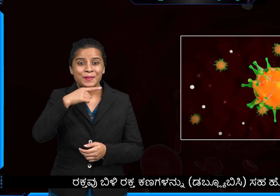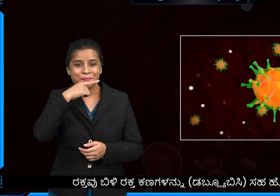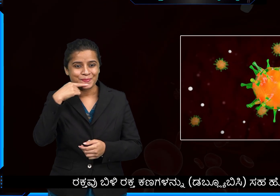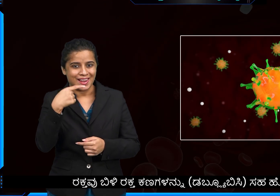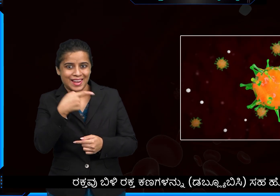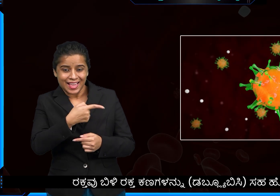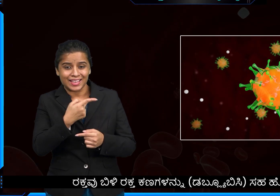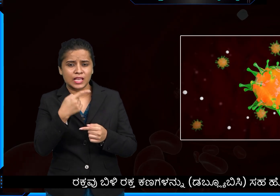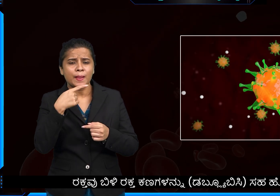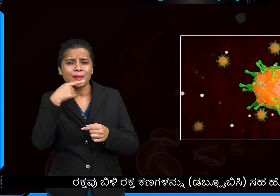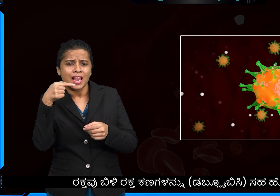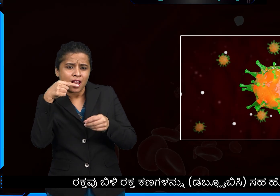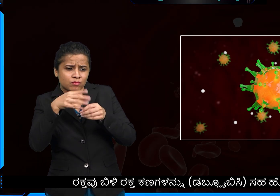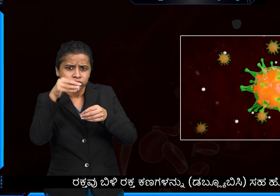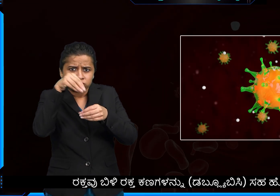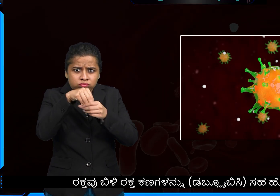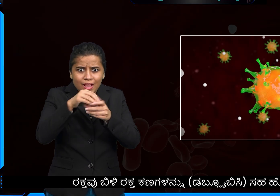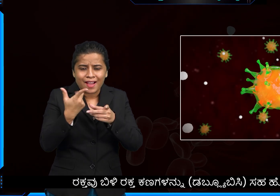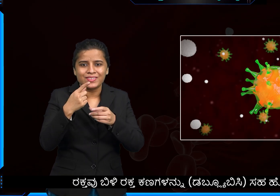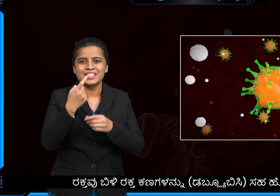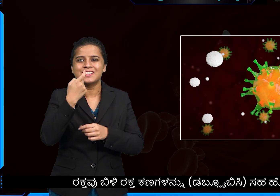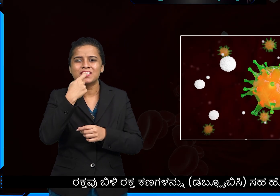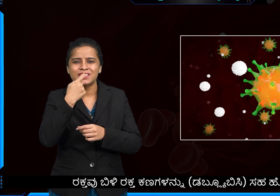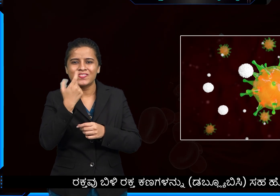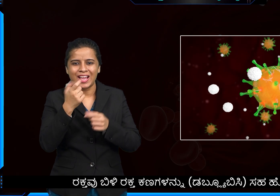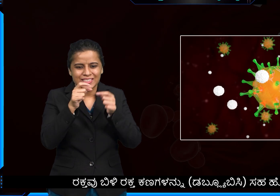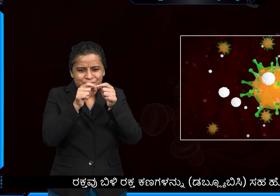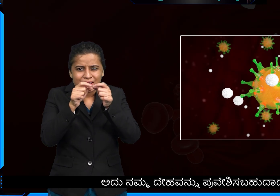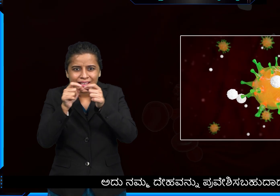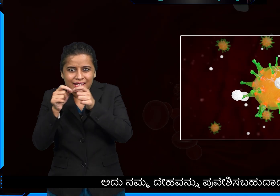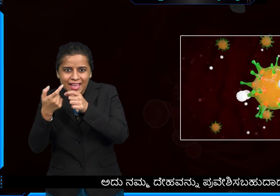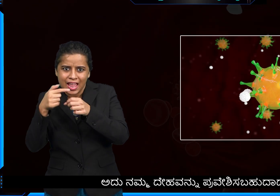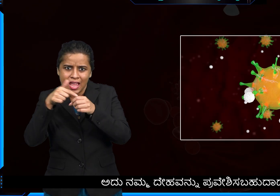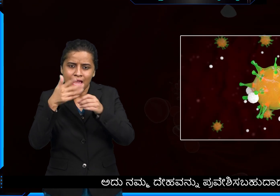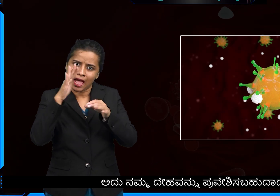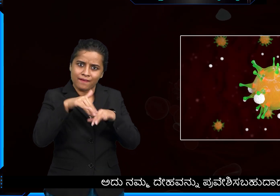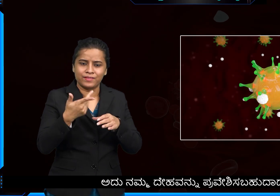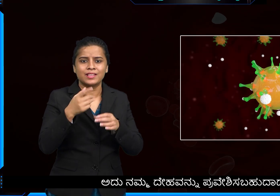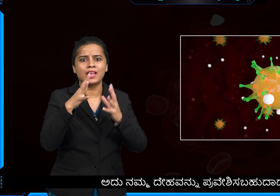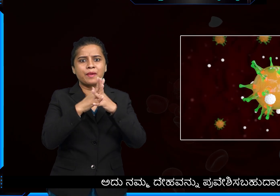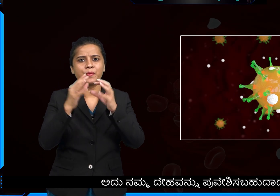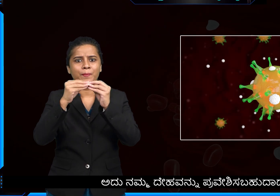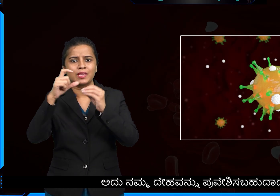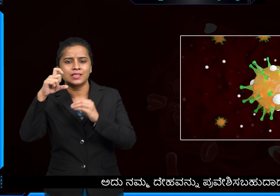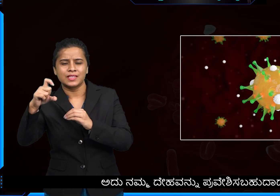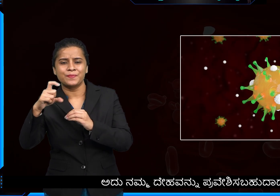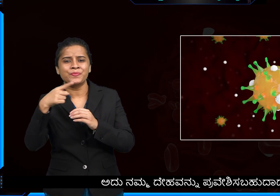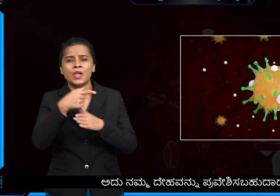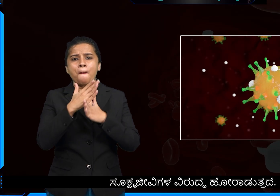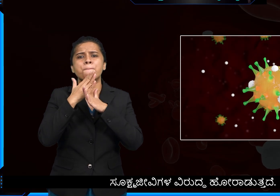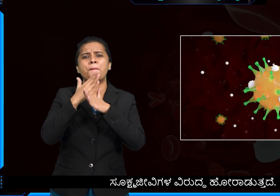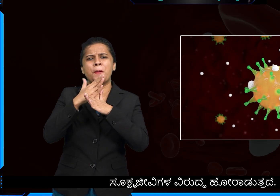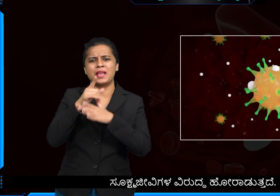ರಕ್ತವು ಬಿಳಿ ರಕ್ತ ಕಣಗಳನ್ನು WBC ಸಹ ಹೊಂದಿದೆ. ಅದು ನಮ್ಮ ದೇಹವನ್ನು